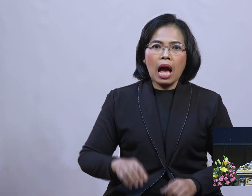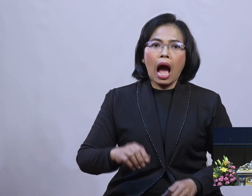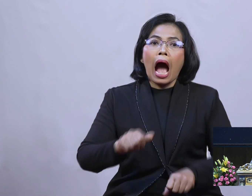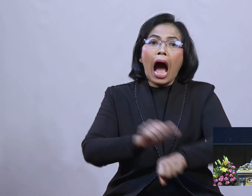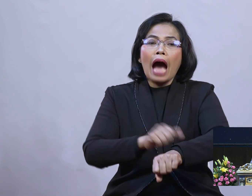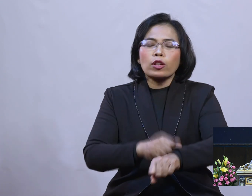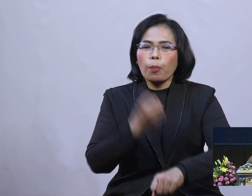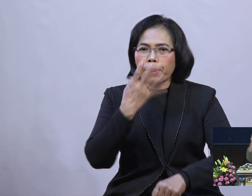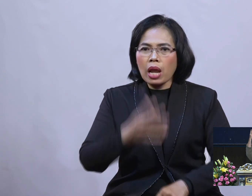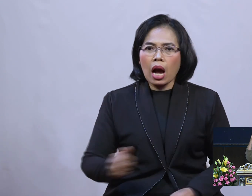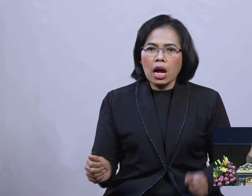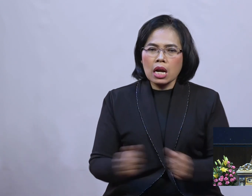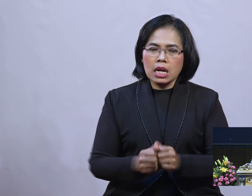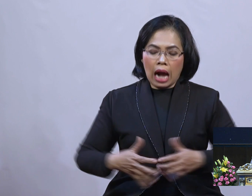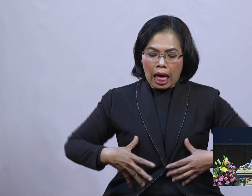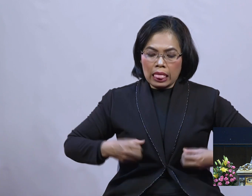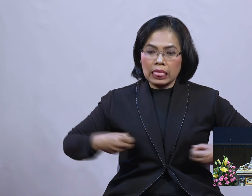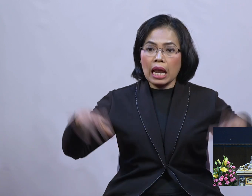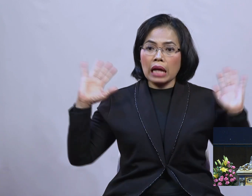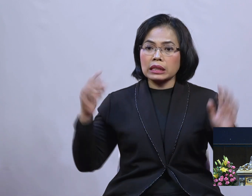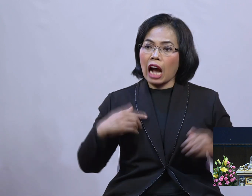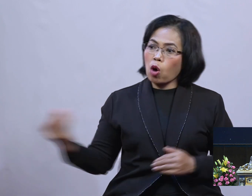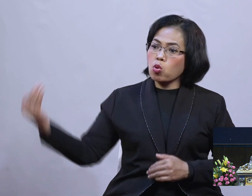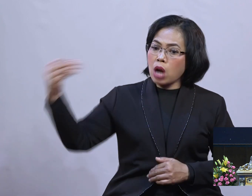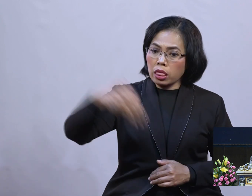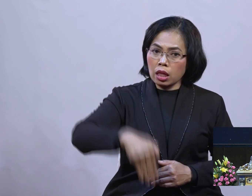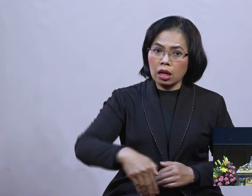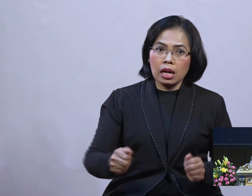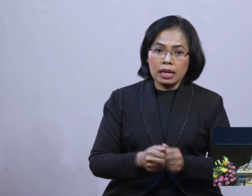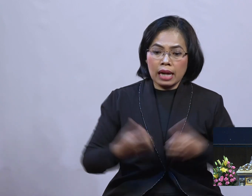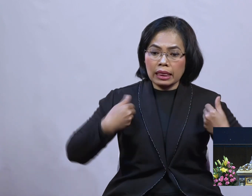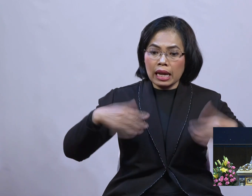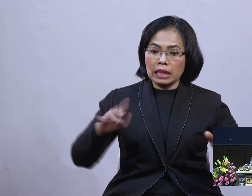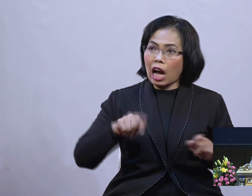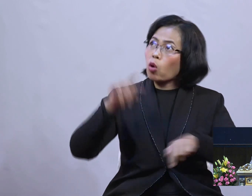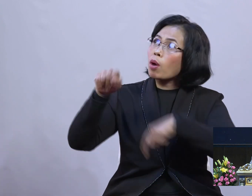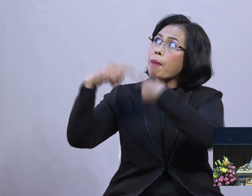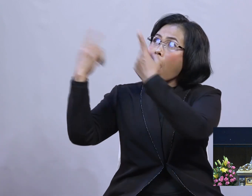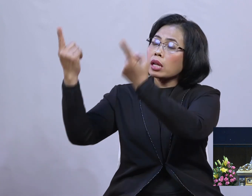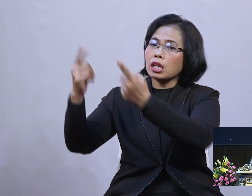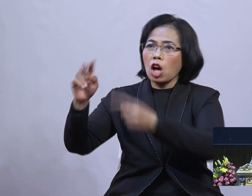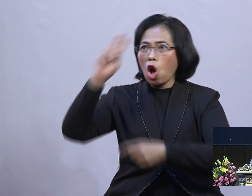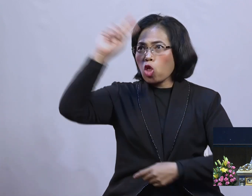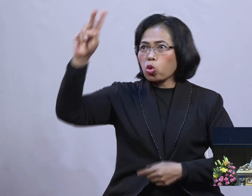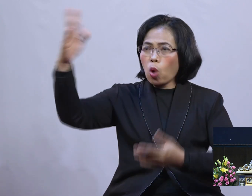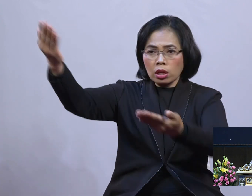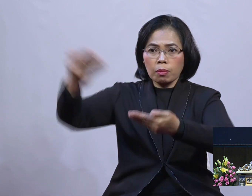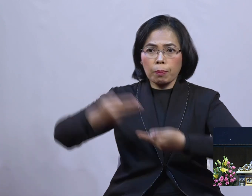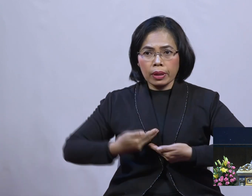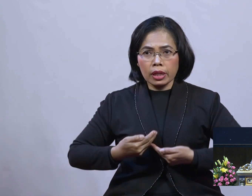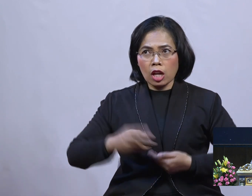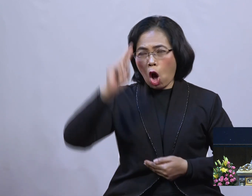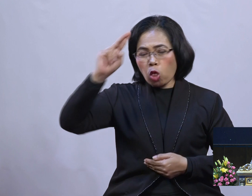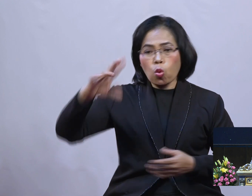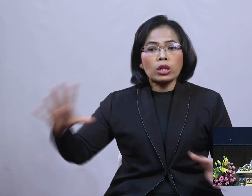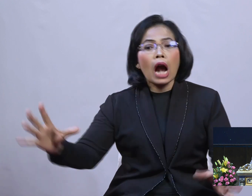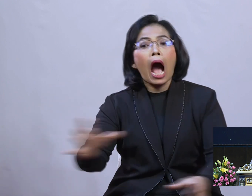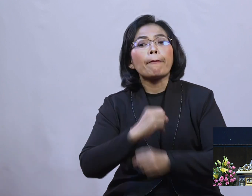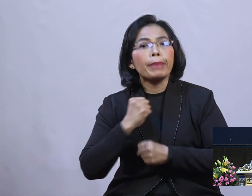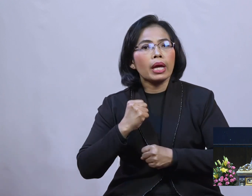datang dengan telanjang Aku akan kembali Hai Tuhan yang memberi Tuhan yang